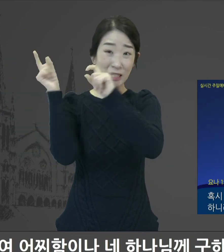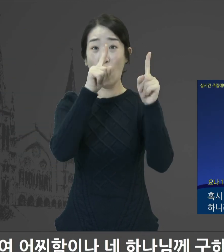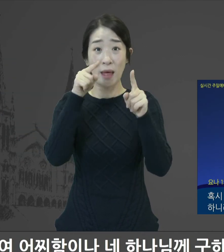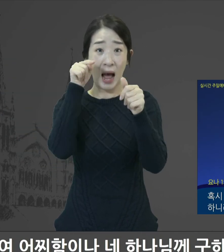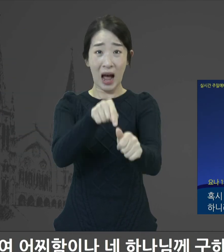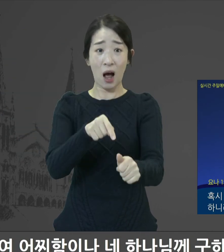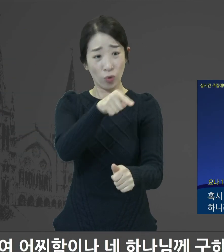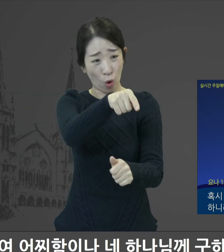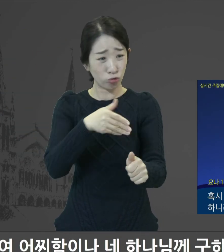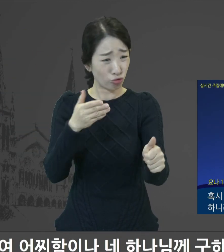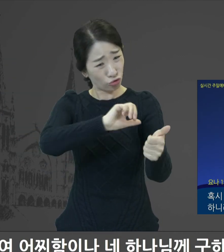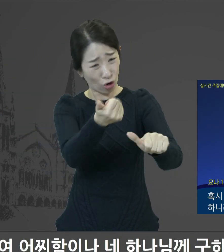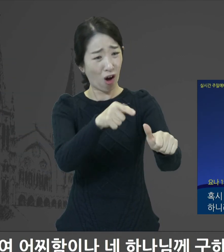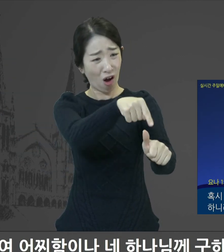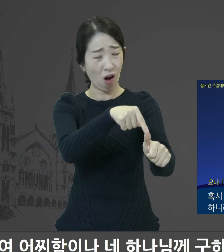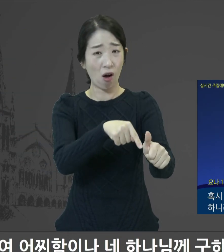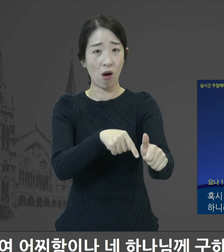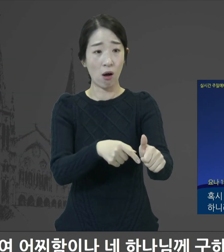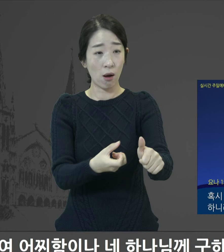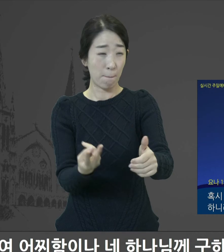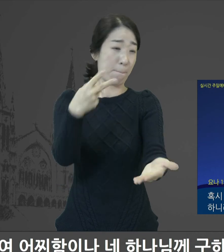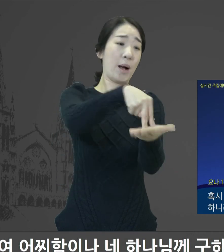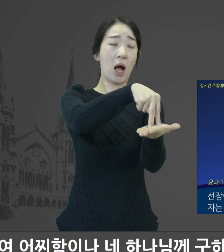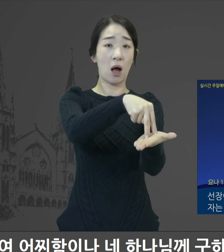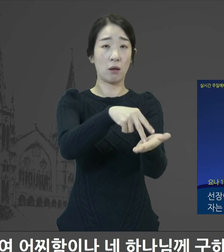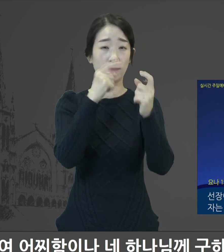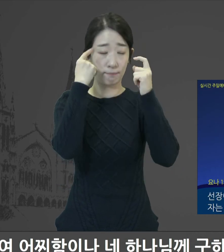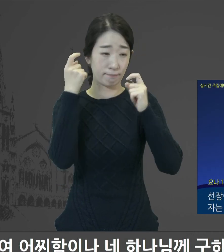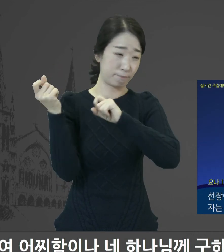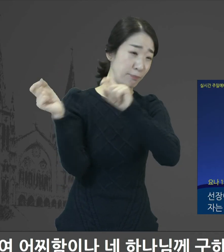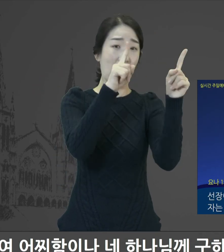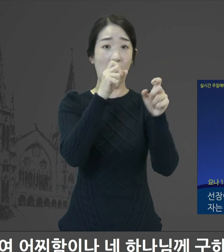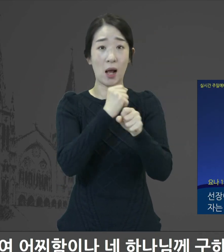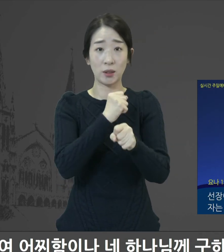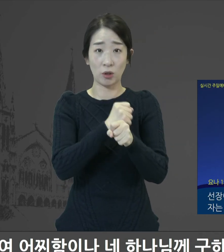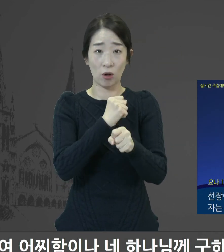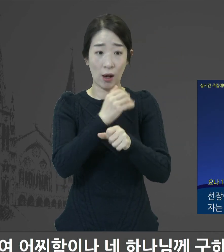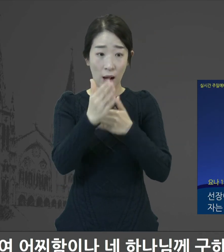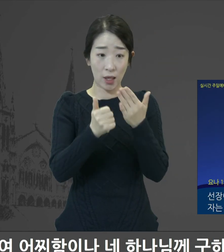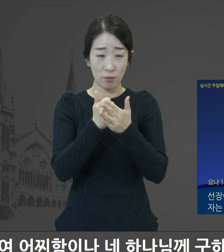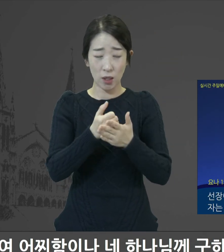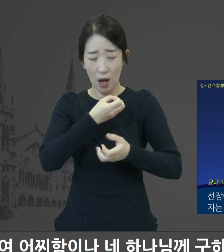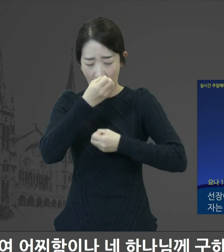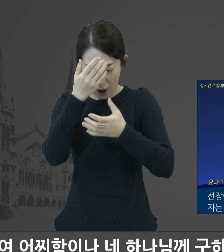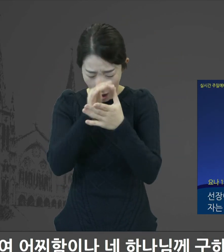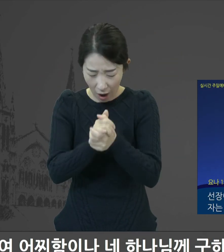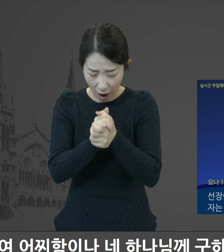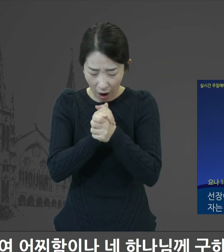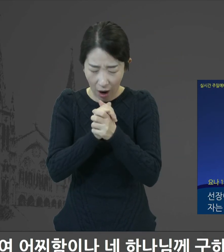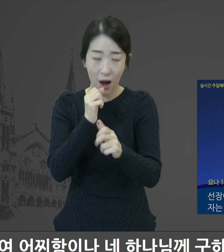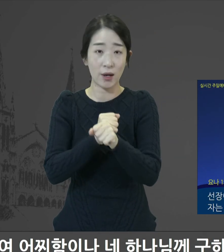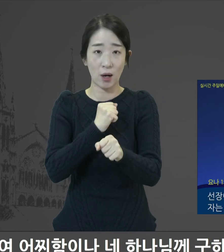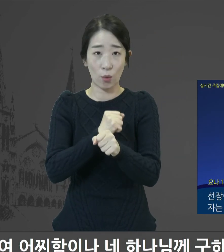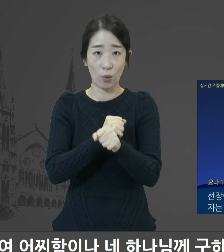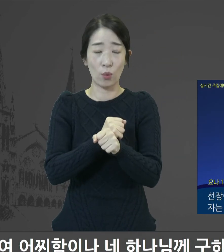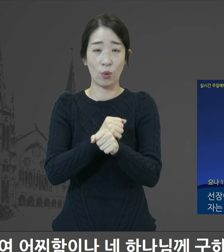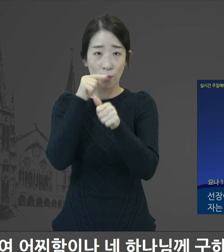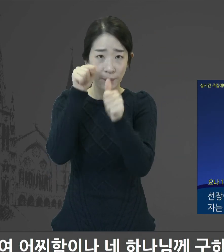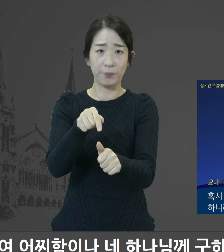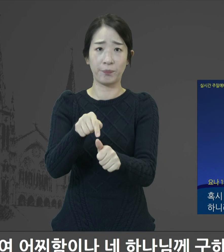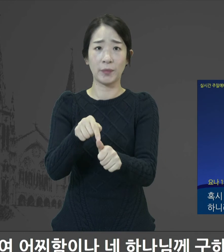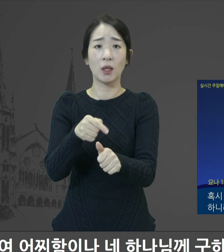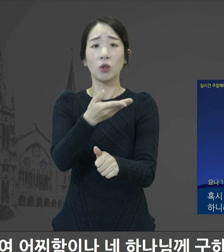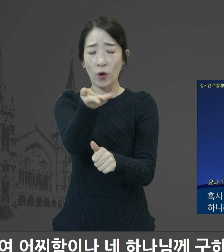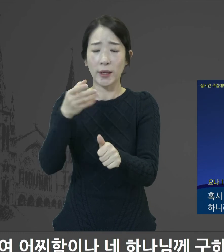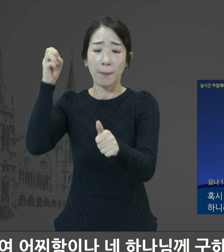일어나라. 너 죽게 됐다. 벌떡 일어나서 정신 바짝 차리고 하나님께 구하라. 그러면 하나님이 너에게 빛을 비춰주실